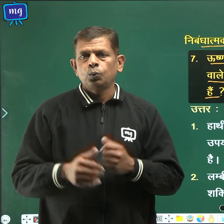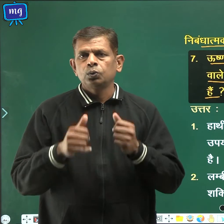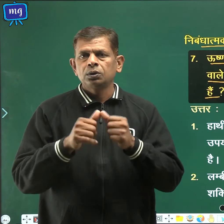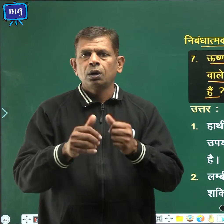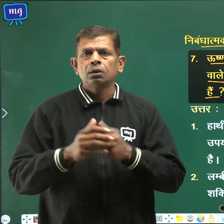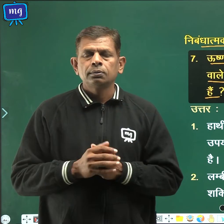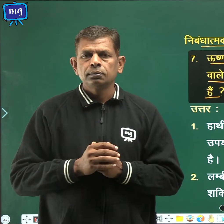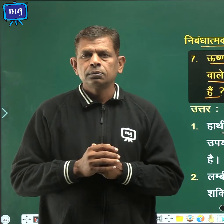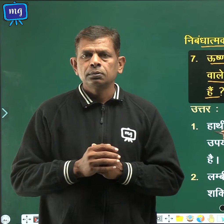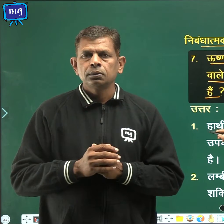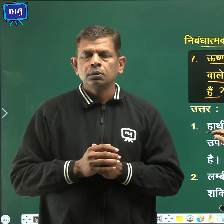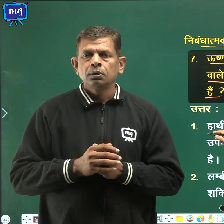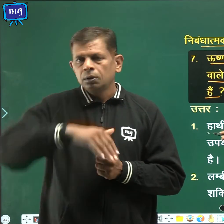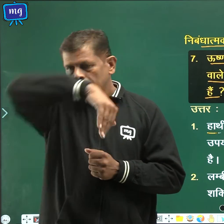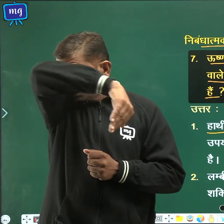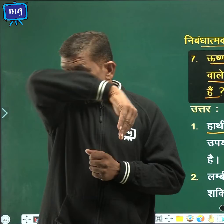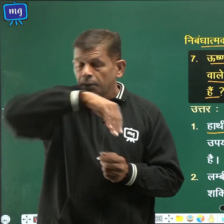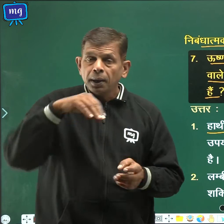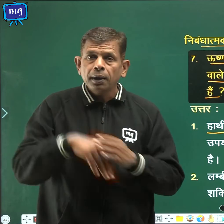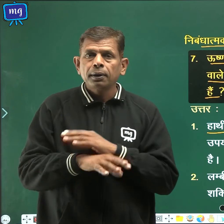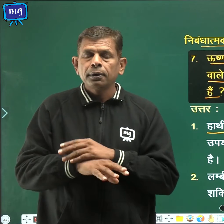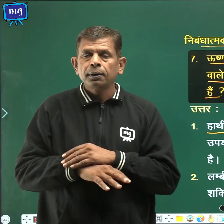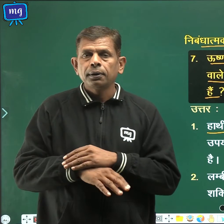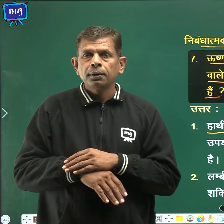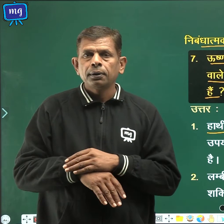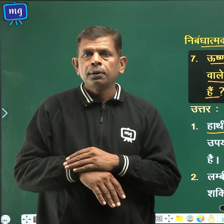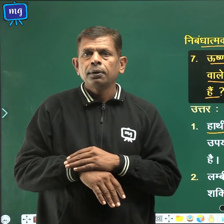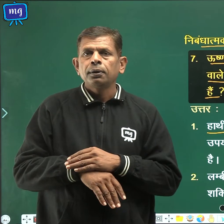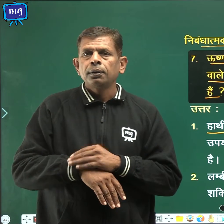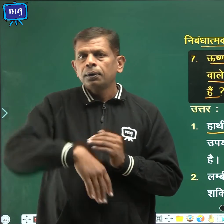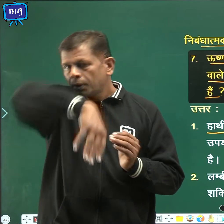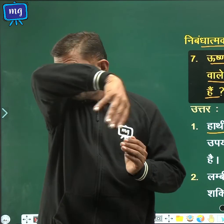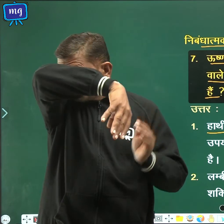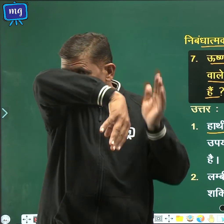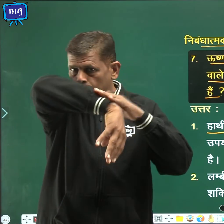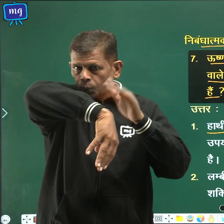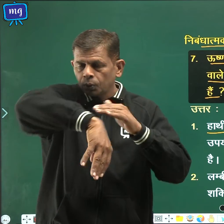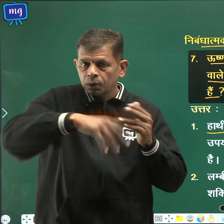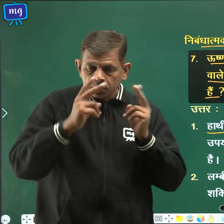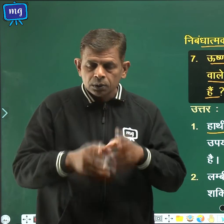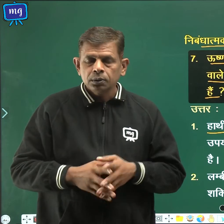उत्तर, हाथी में सूंड पाई जाती है,